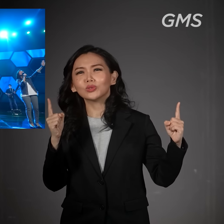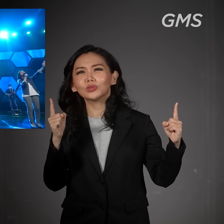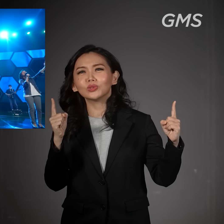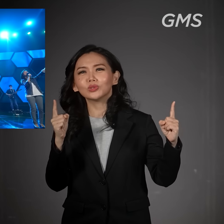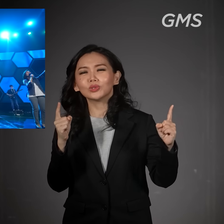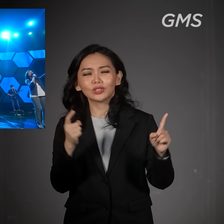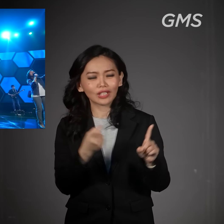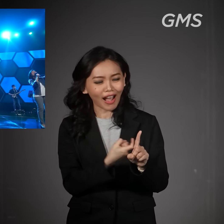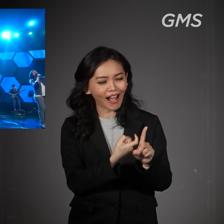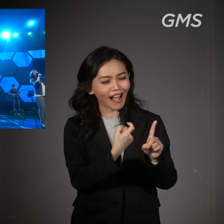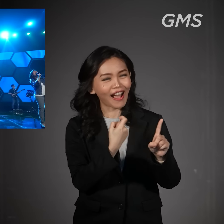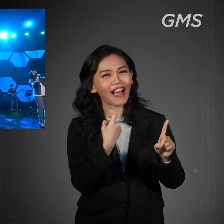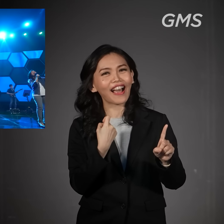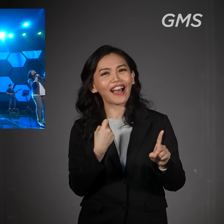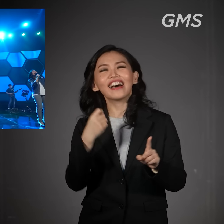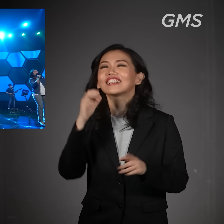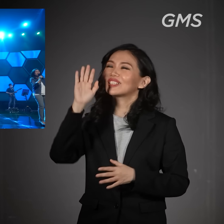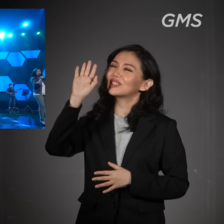jauh